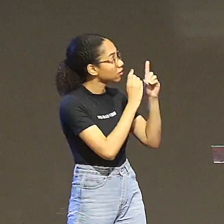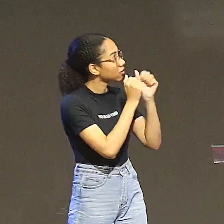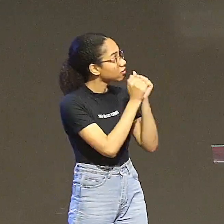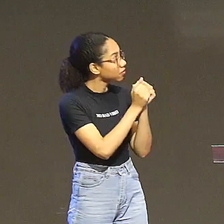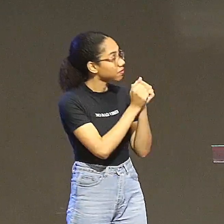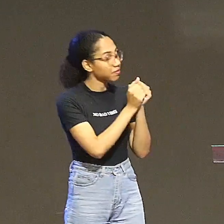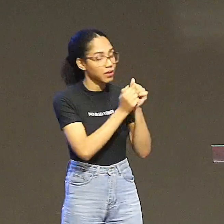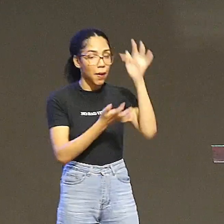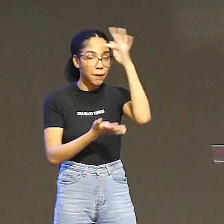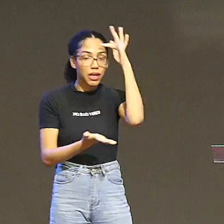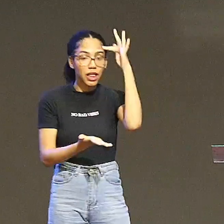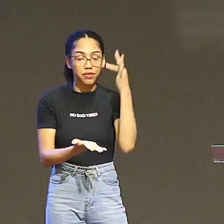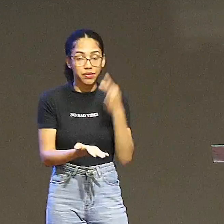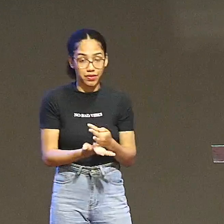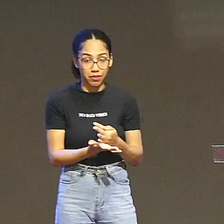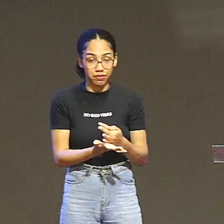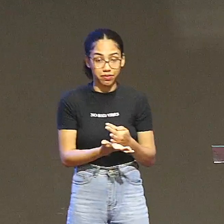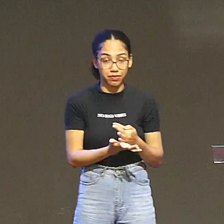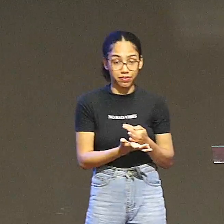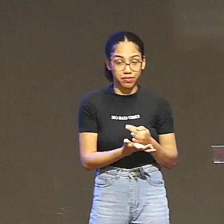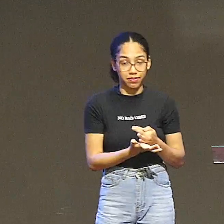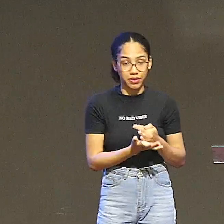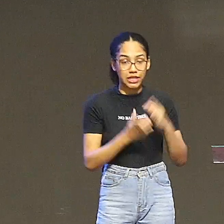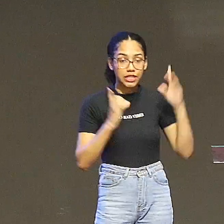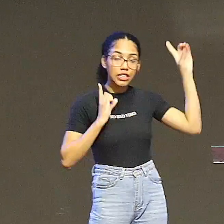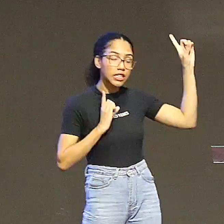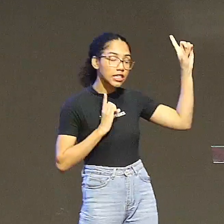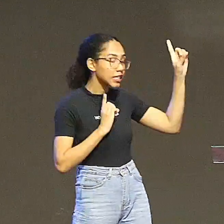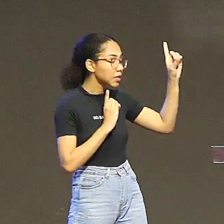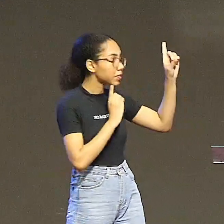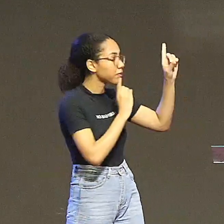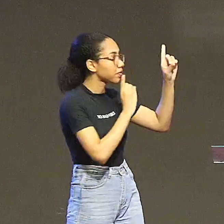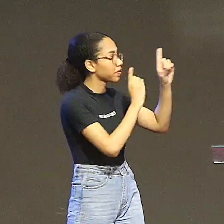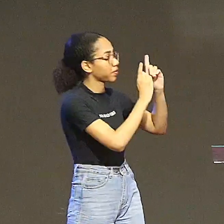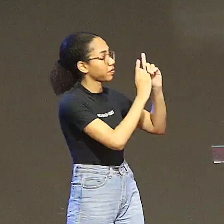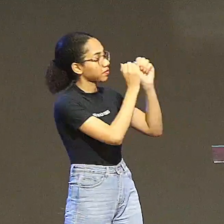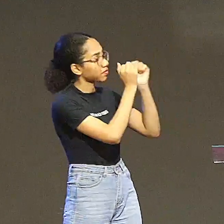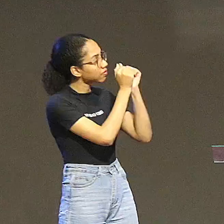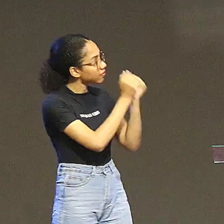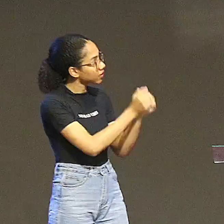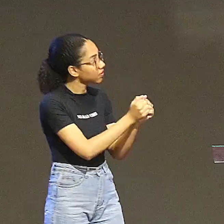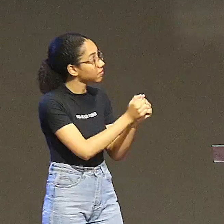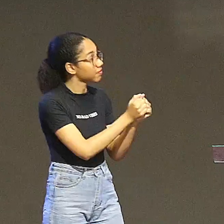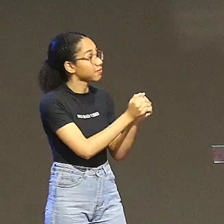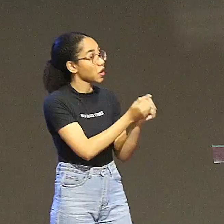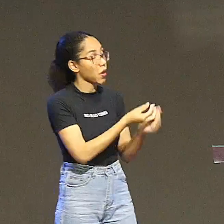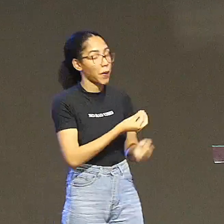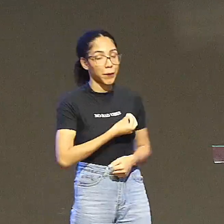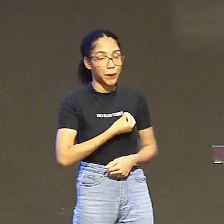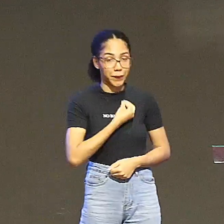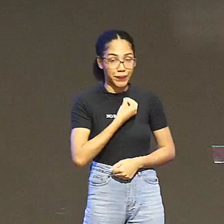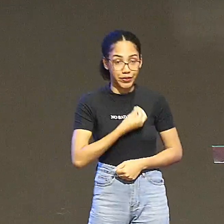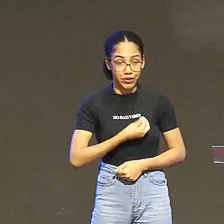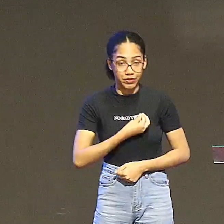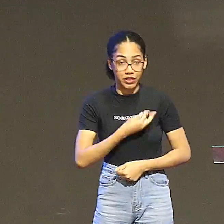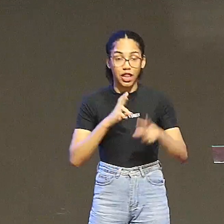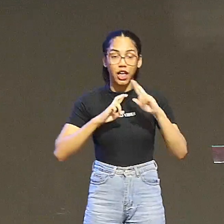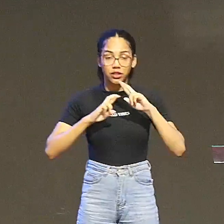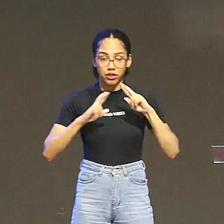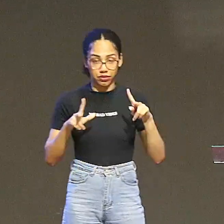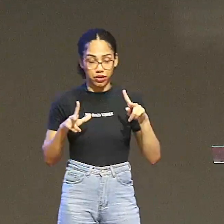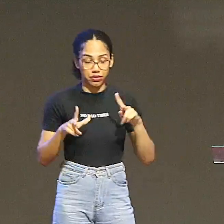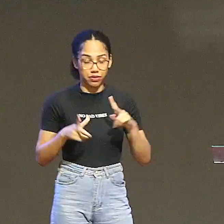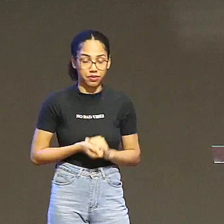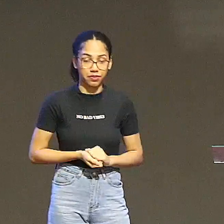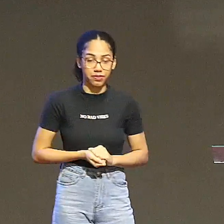sabe se aproxima dele se aproxime dele e tem uma vida totalmente diferente vamos